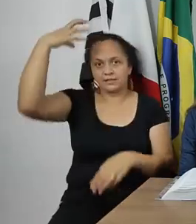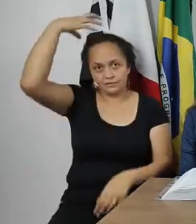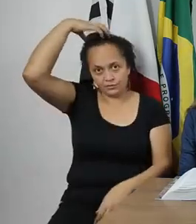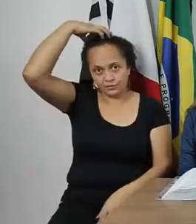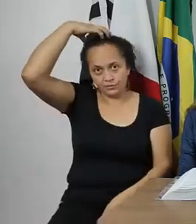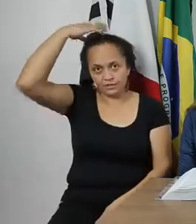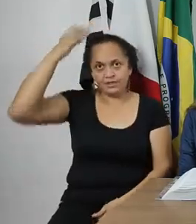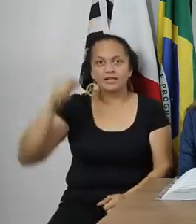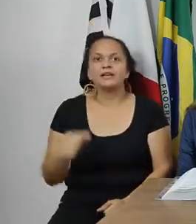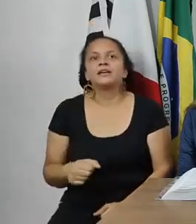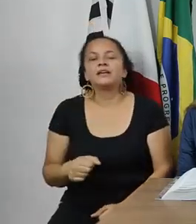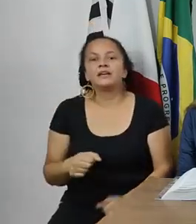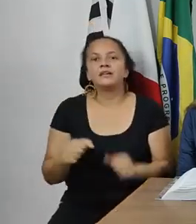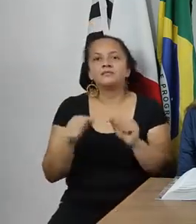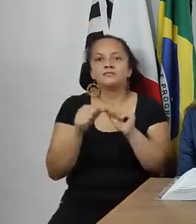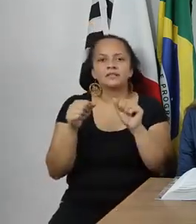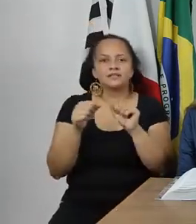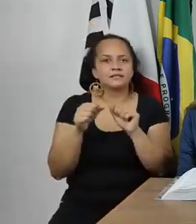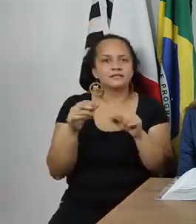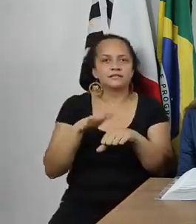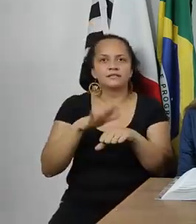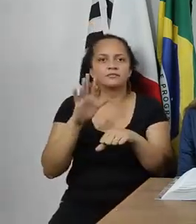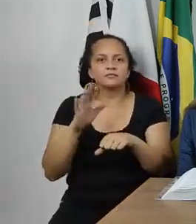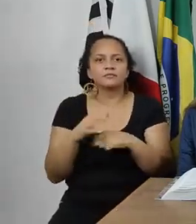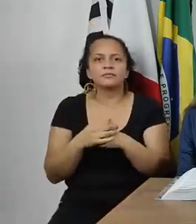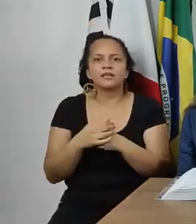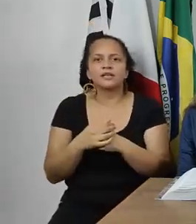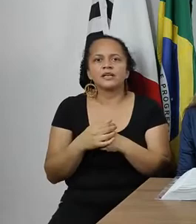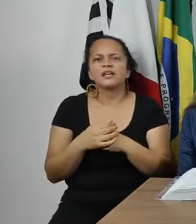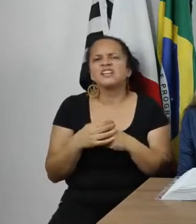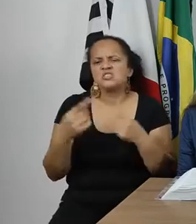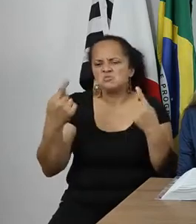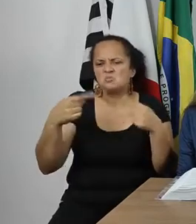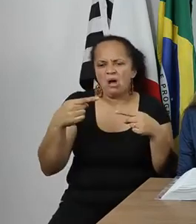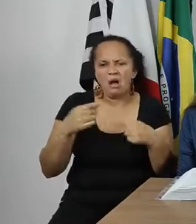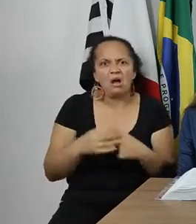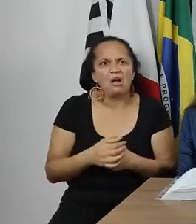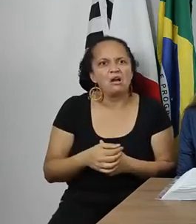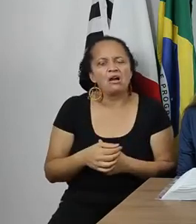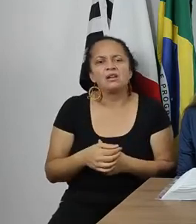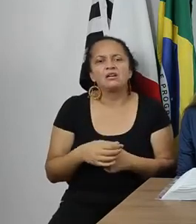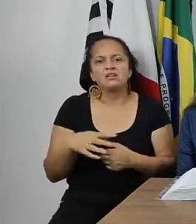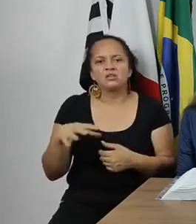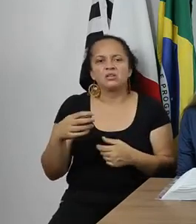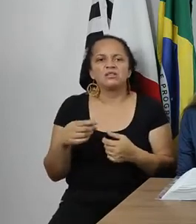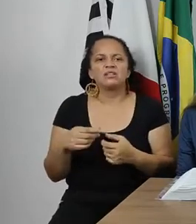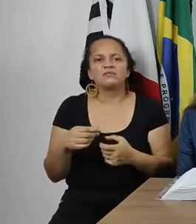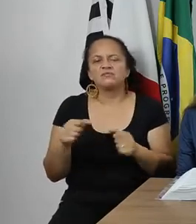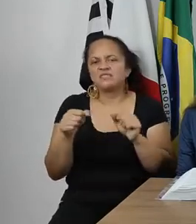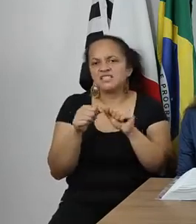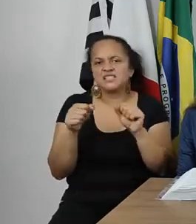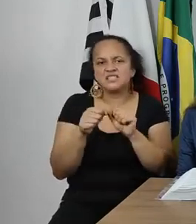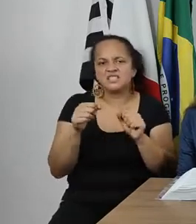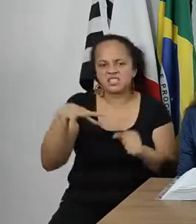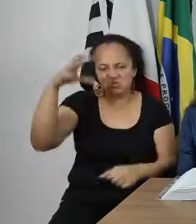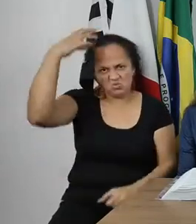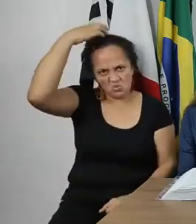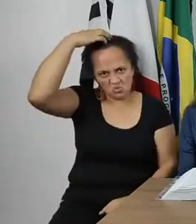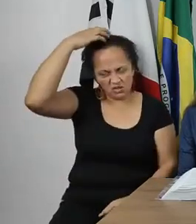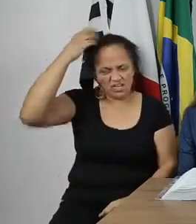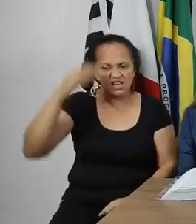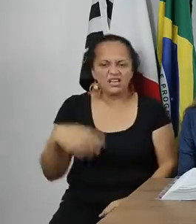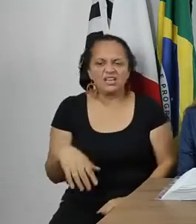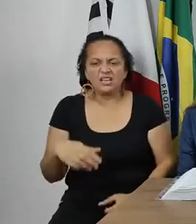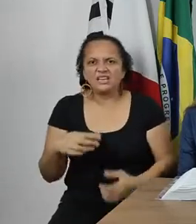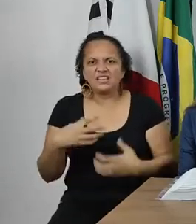uma carta, com mais uma afronta contra o rei Ezequias, humilhando ele, humilhando a